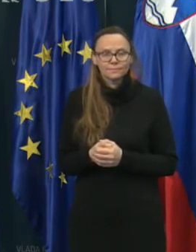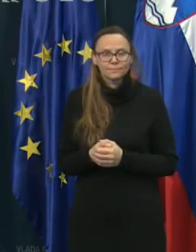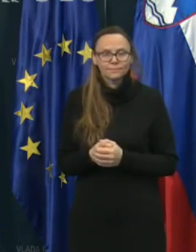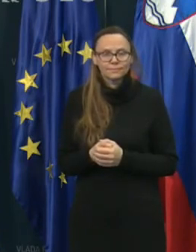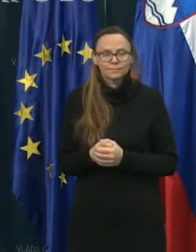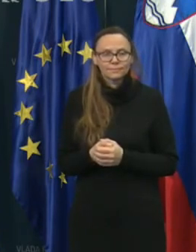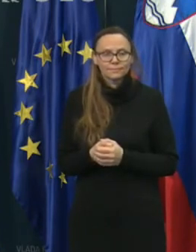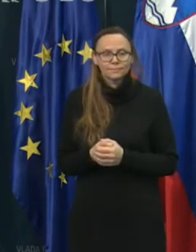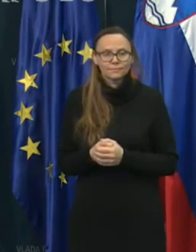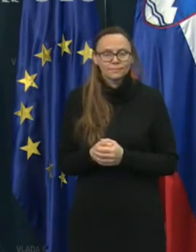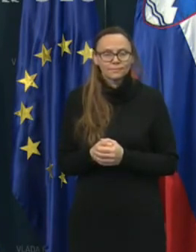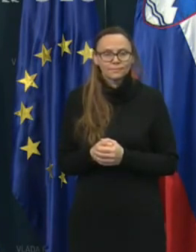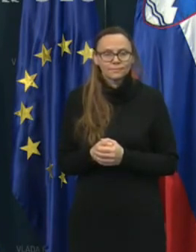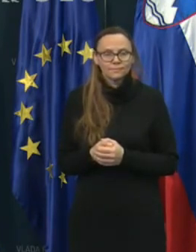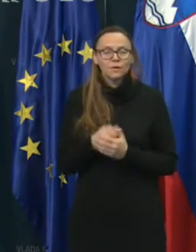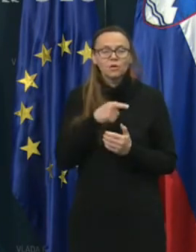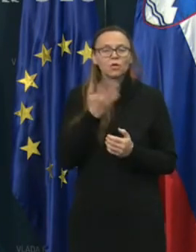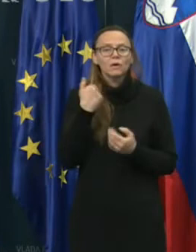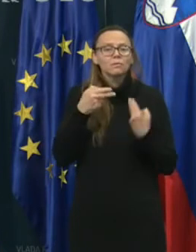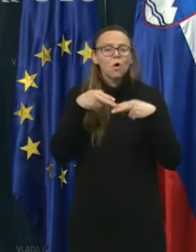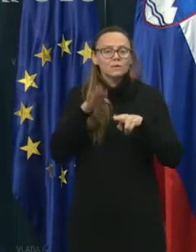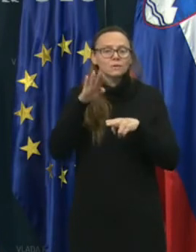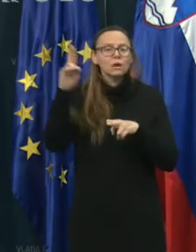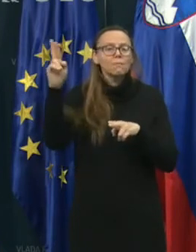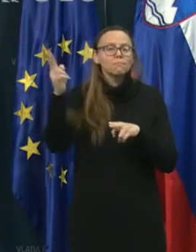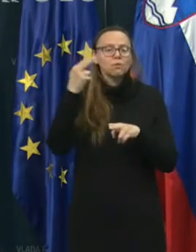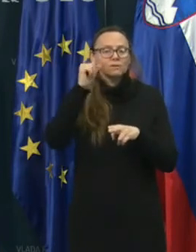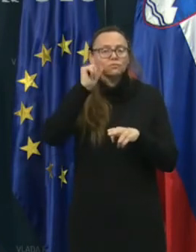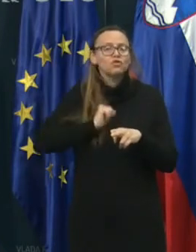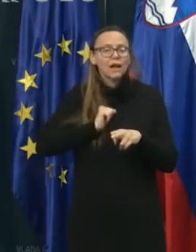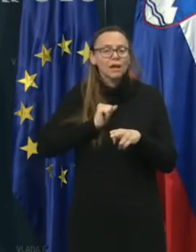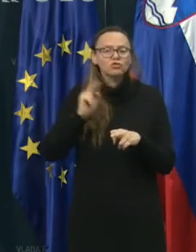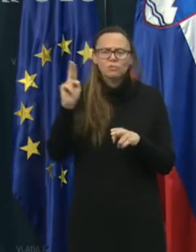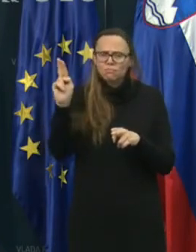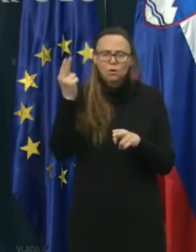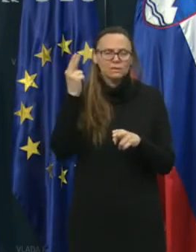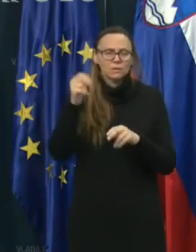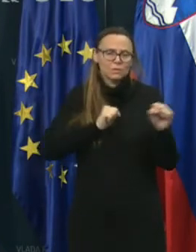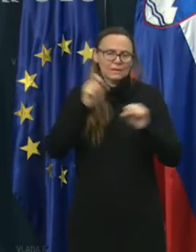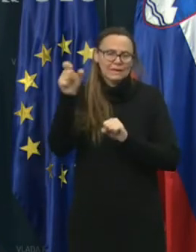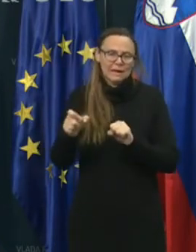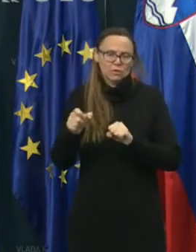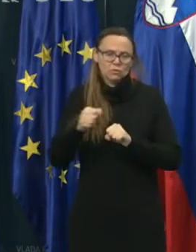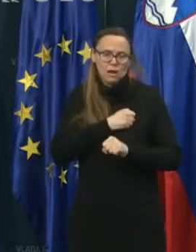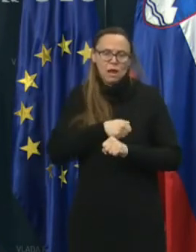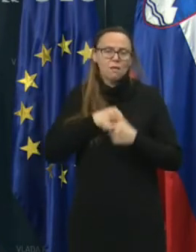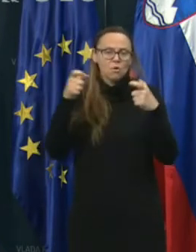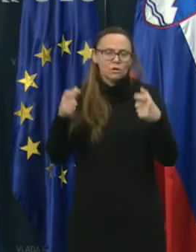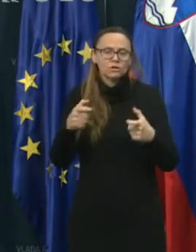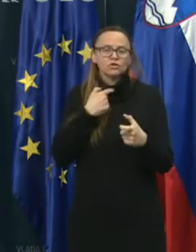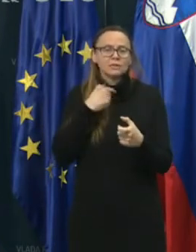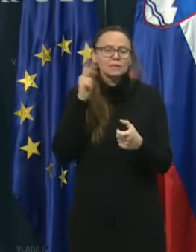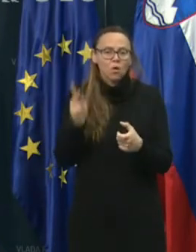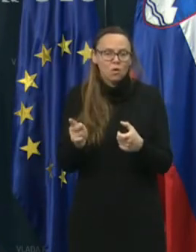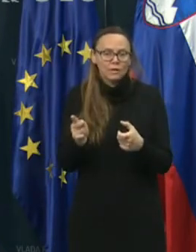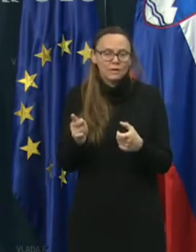v bistvu odziv na včerajšnji poziv direktorja bolnišnice Golnik.